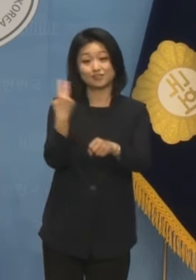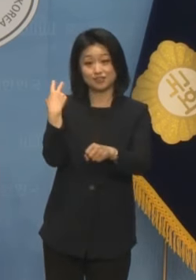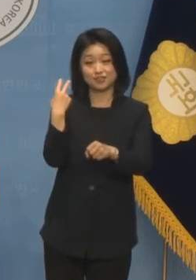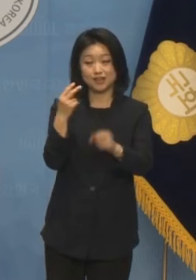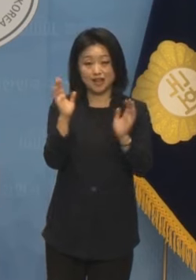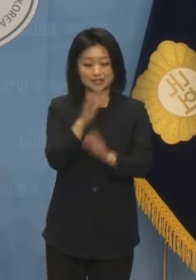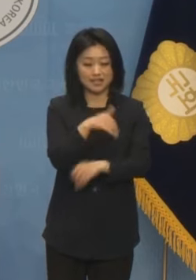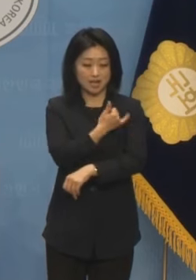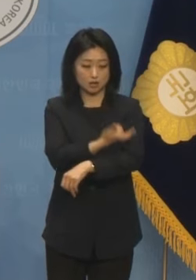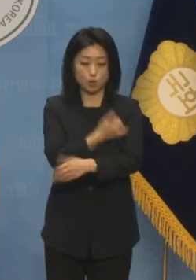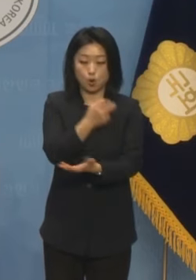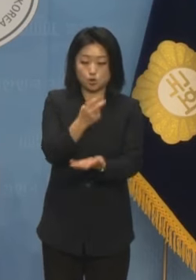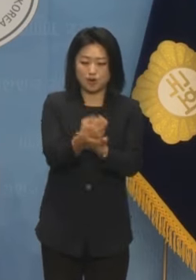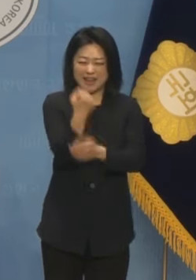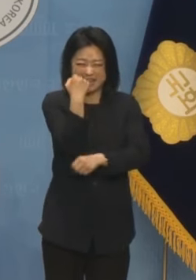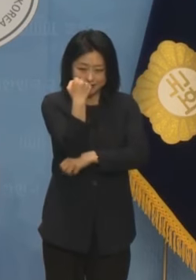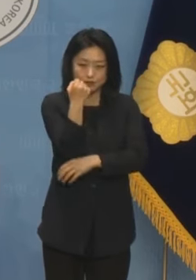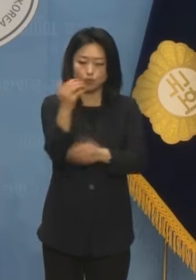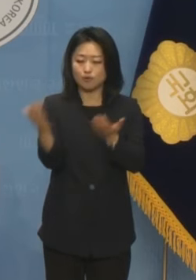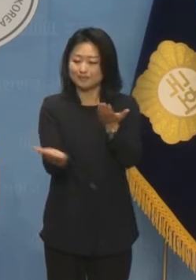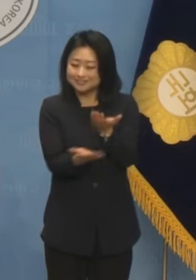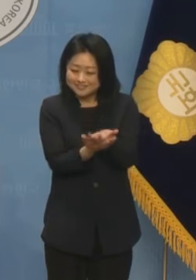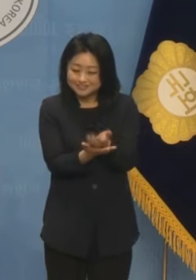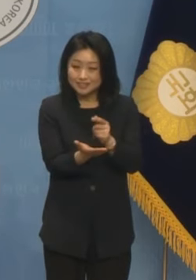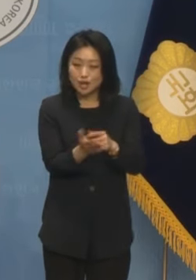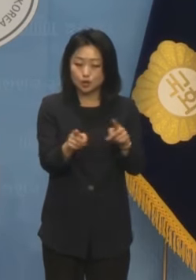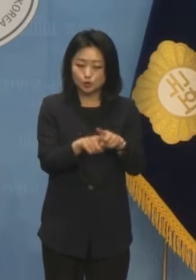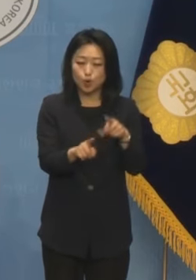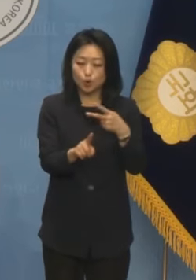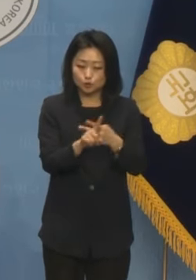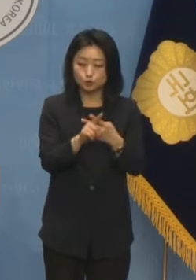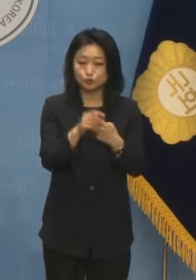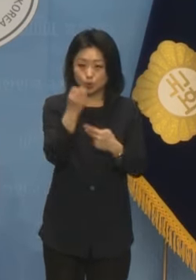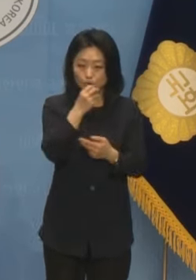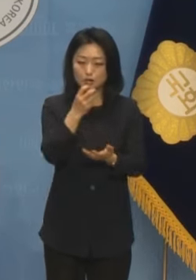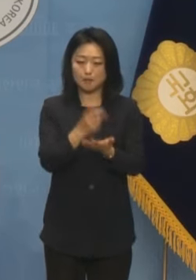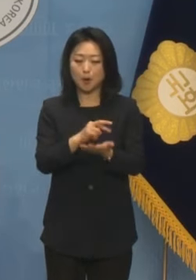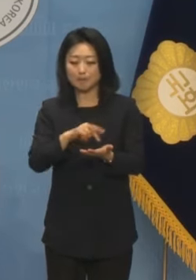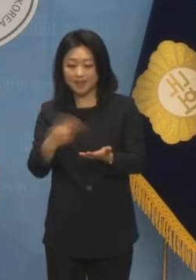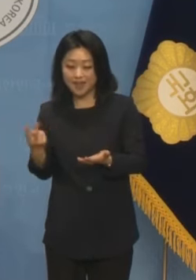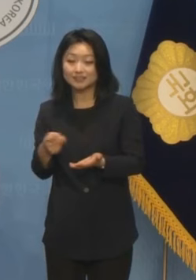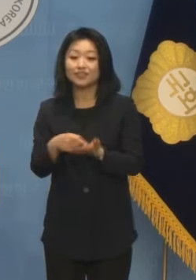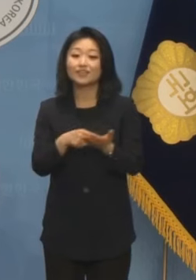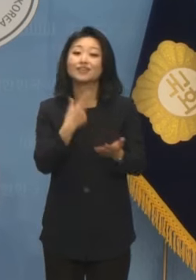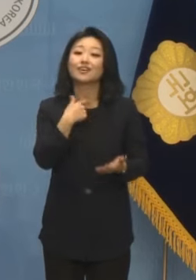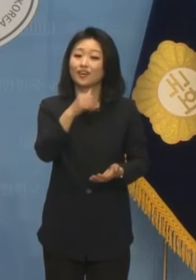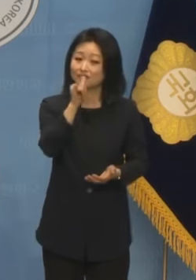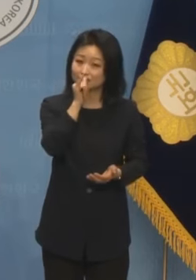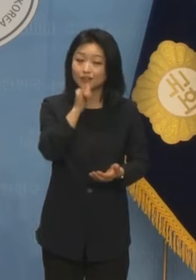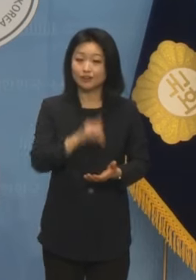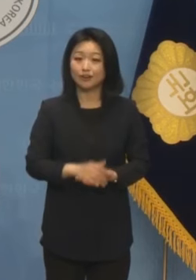학생인권 조례 근거 조항을 담은 초중등 교육법 개정안을 발의하지 않았습니까?